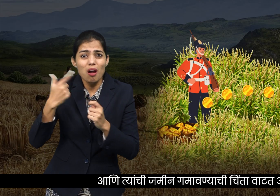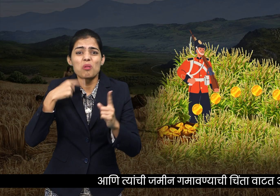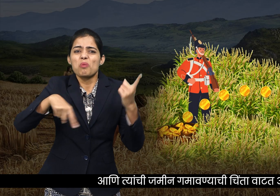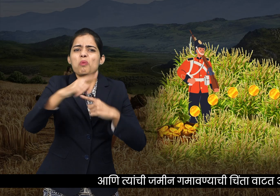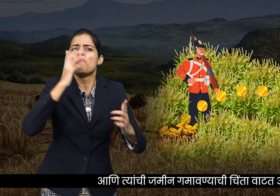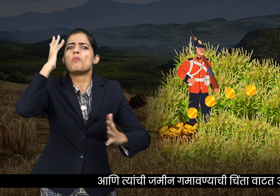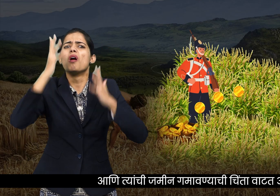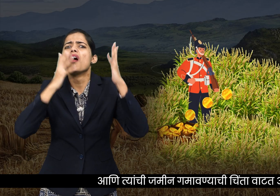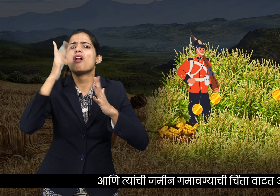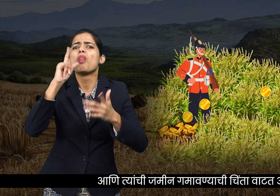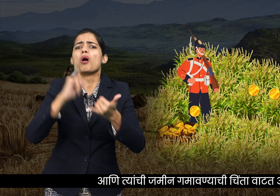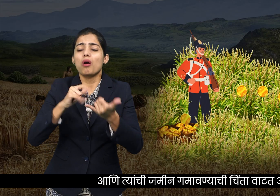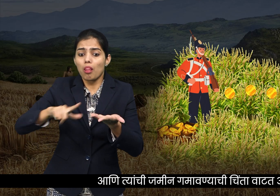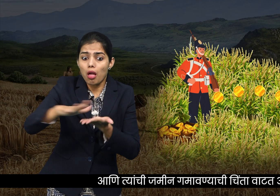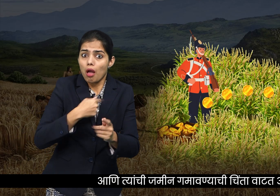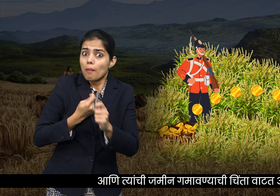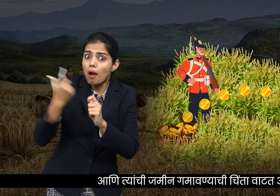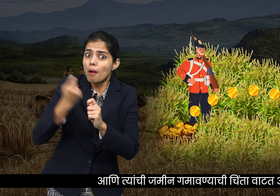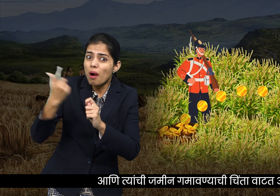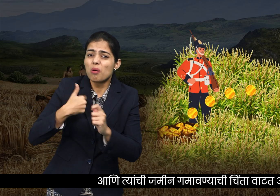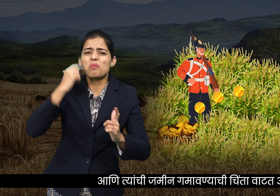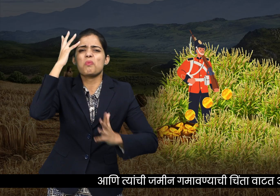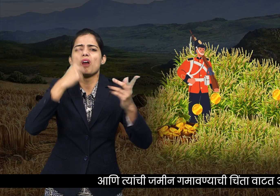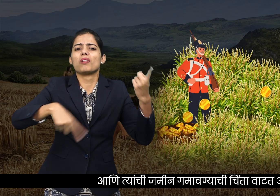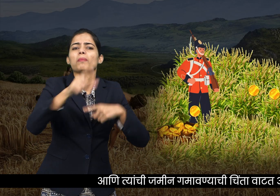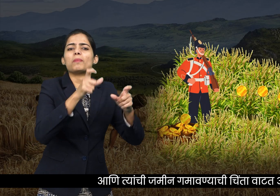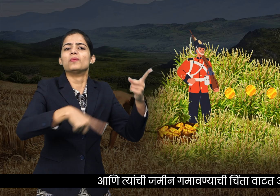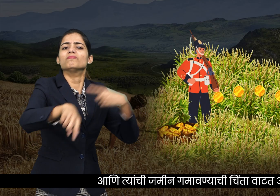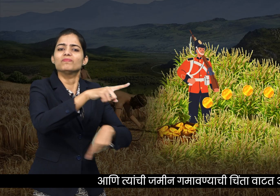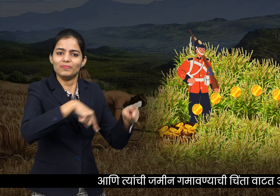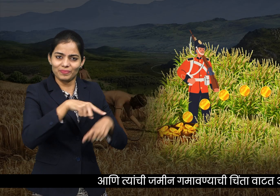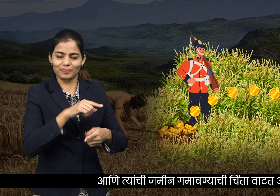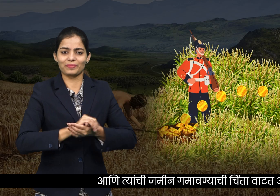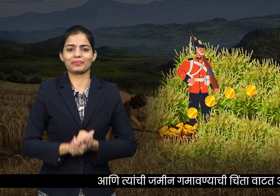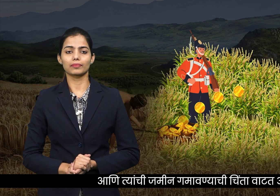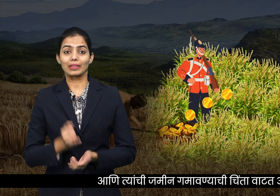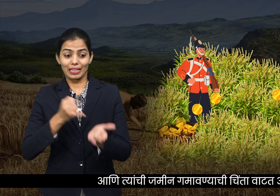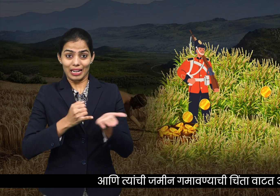नसल्याची आणि त्यांची जमीन गमावण्याची चिंता वाटत असे.